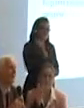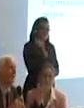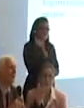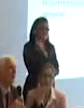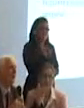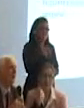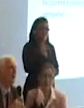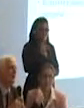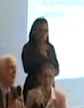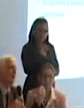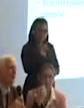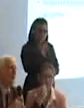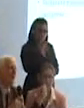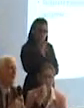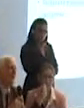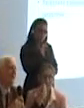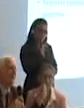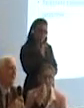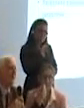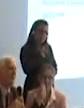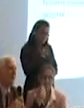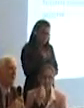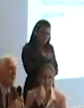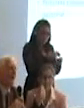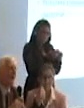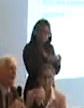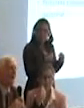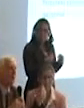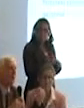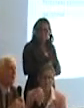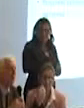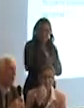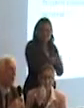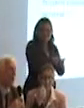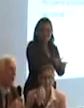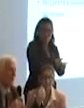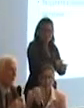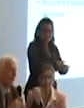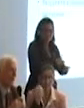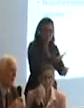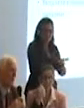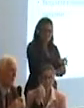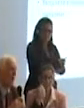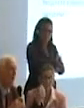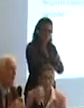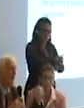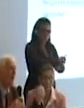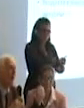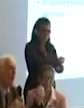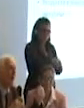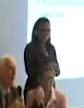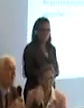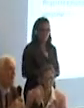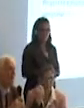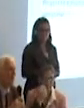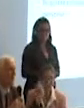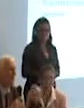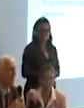hablaba de los dispositivos para hacer el seguimiento de estos establecimientos.